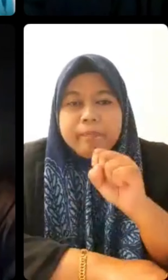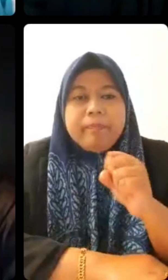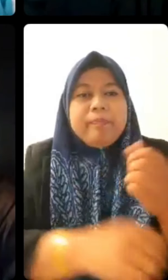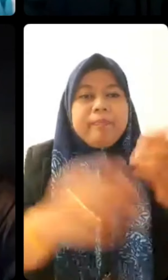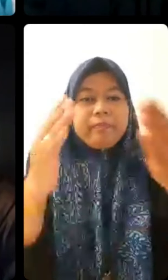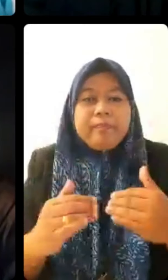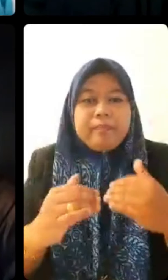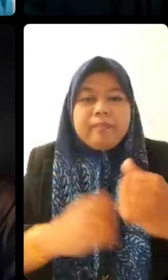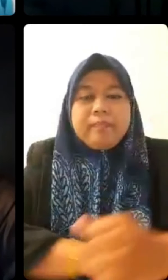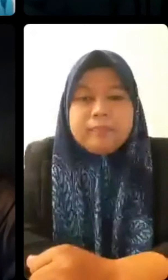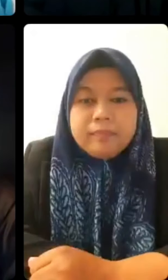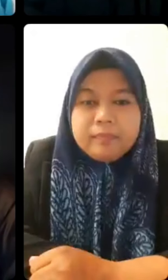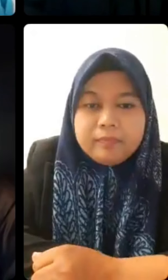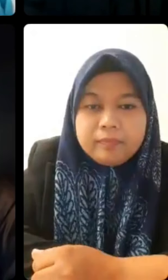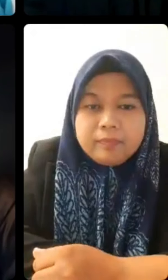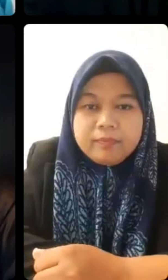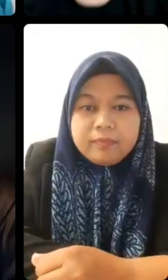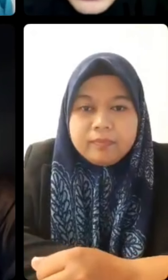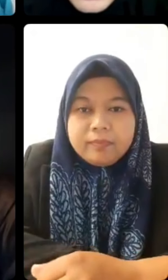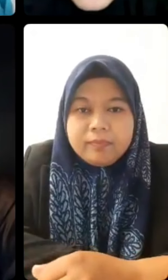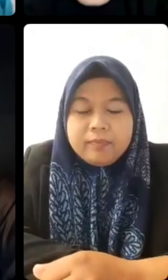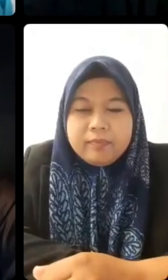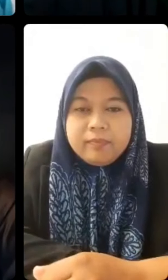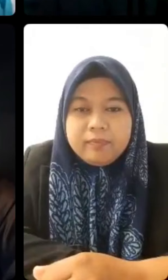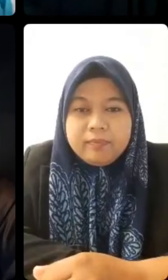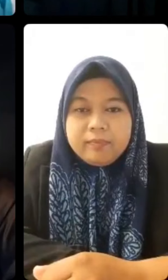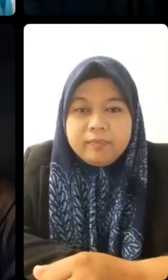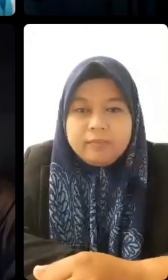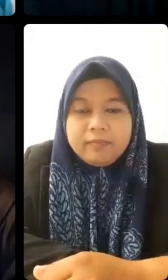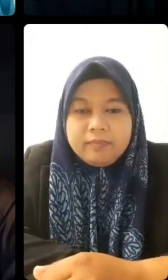Sekejap saya bacakan soalannya.